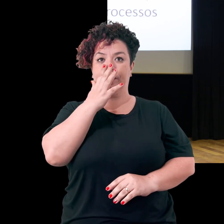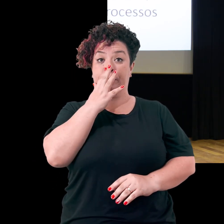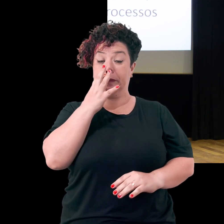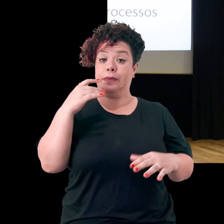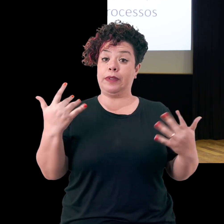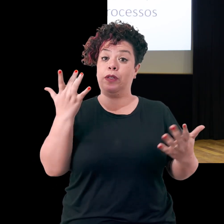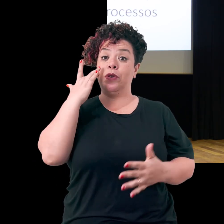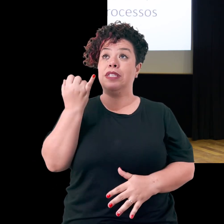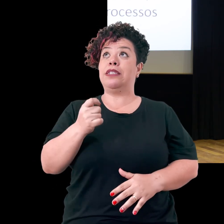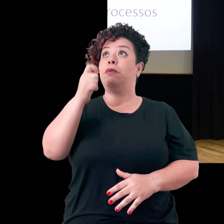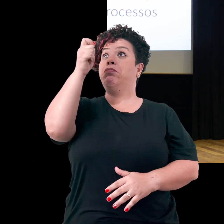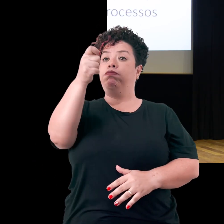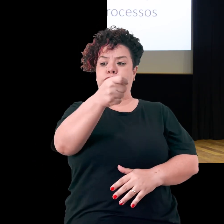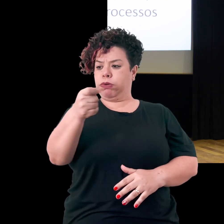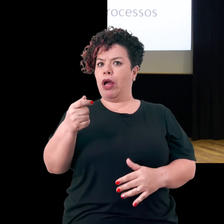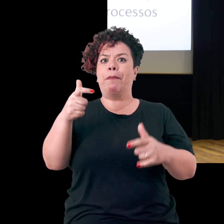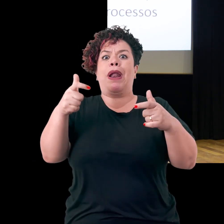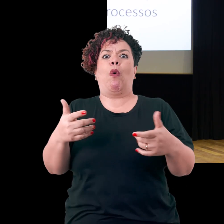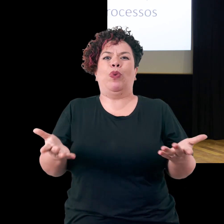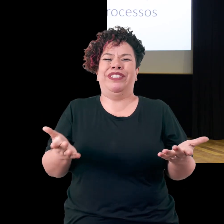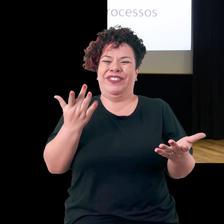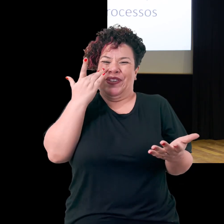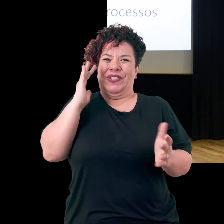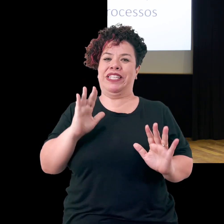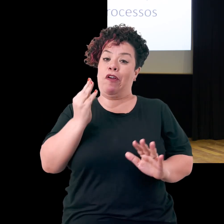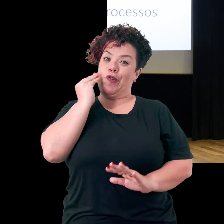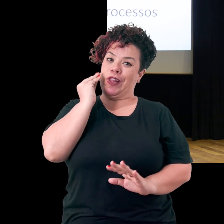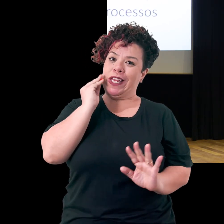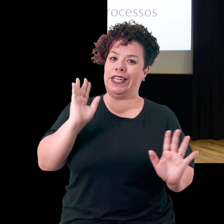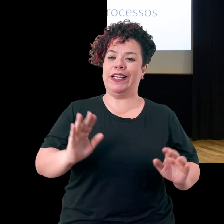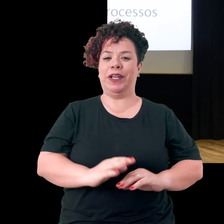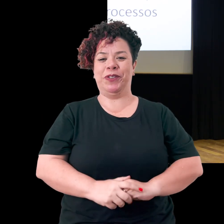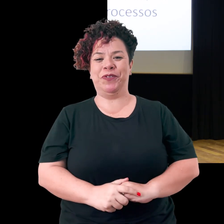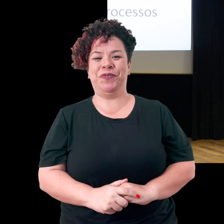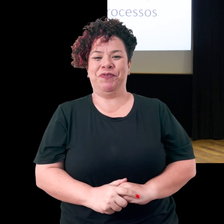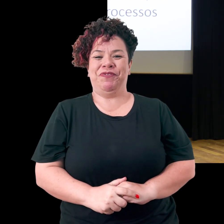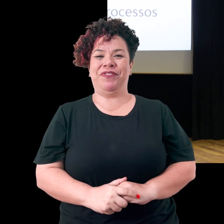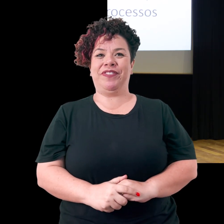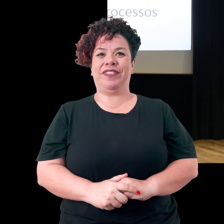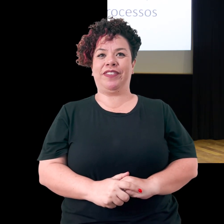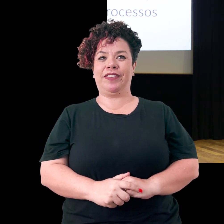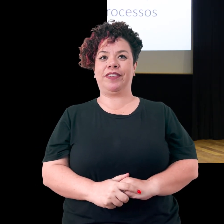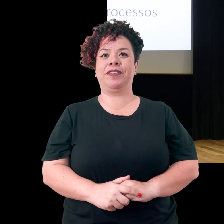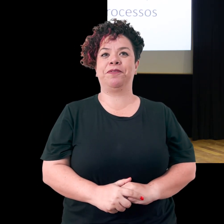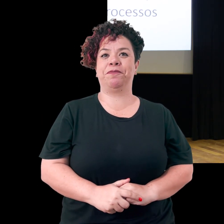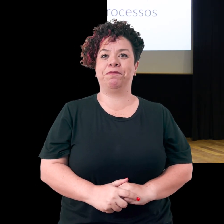Eu não sei se eu tenho que apontar para cima, eu vou tentando aqui, tá? Fazendo assim, que nem aquele